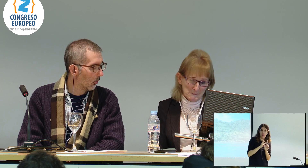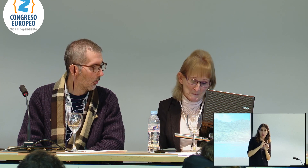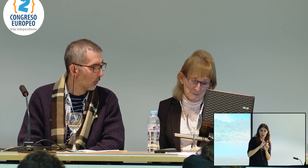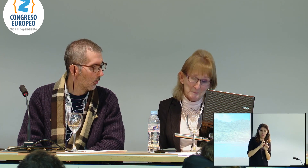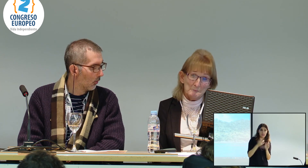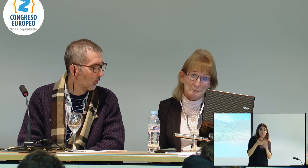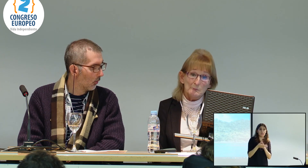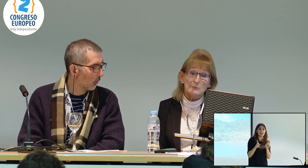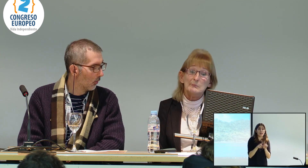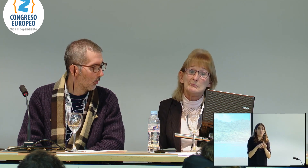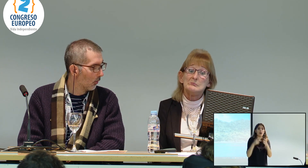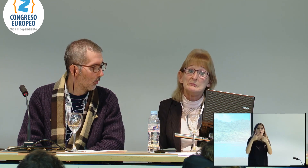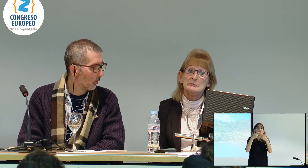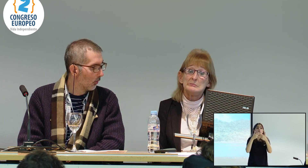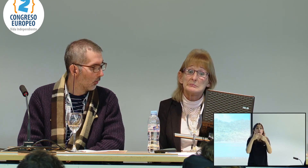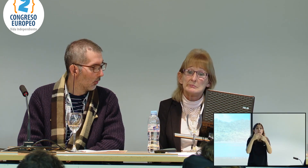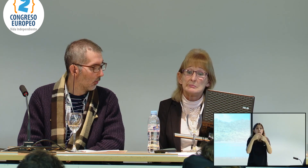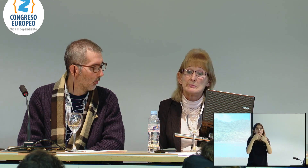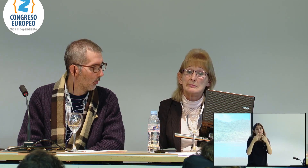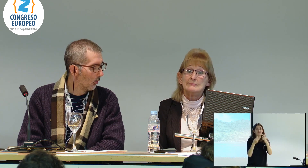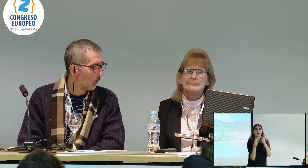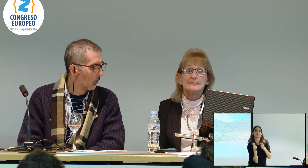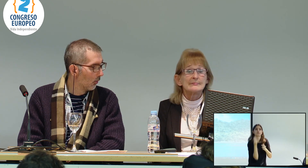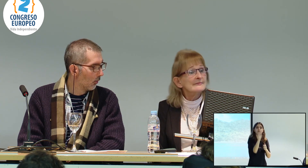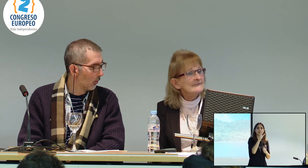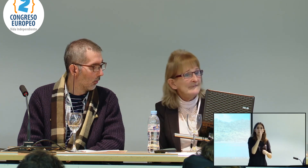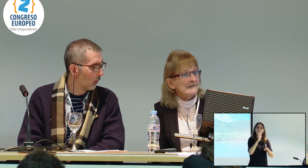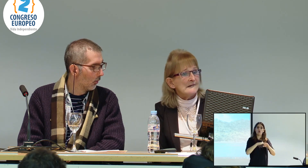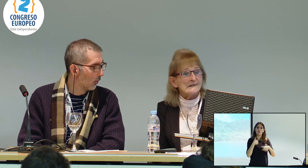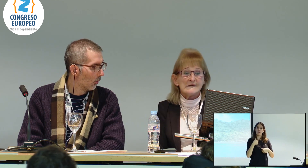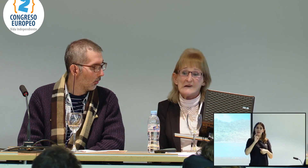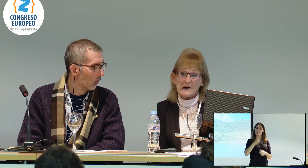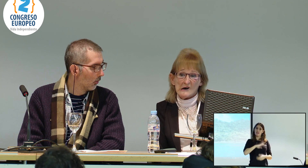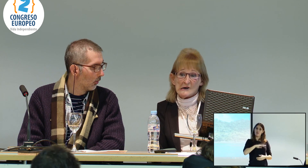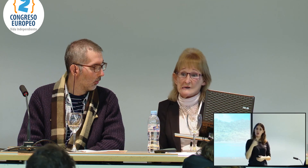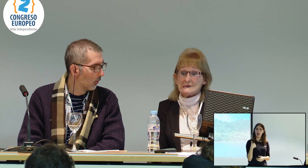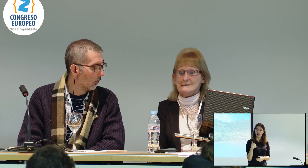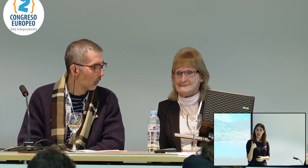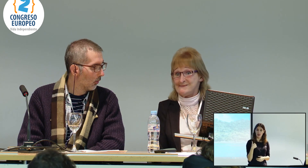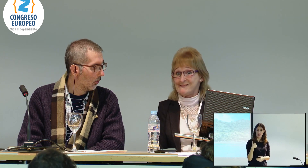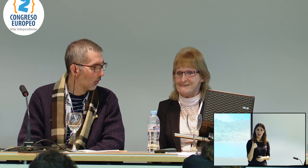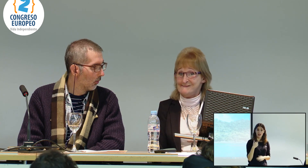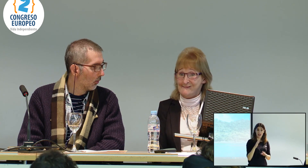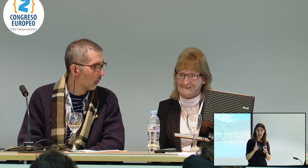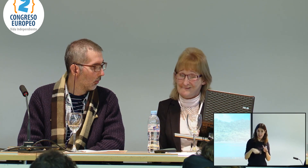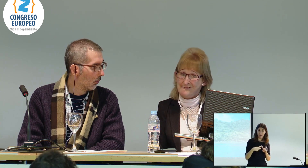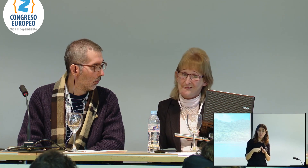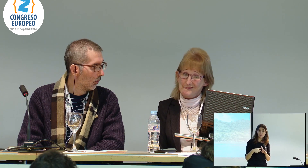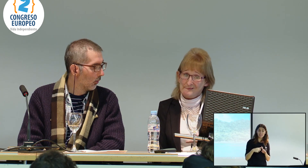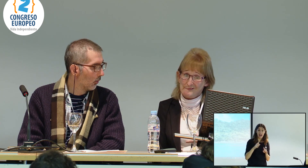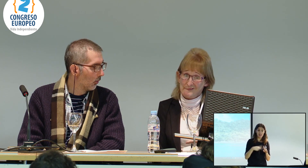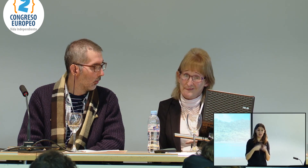pagar un sobreimpuesto elevadísimo, solo por mi diversidad funcional. Por si fuera poco, además,